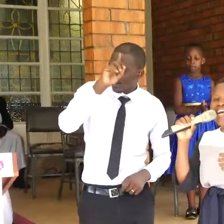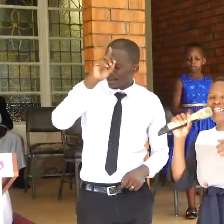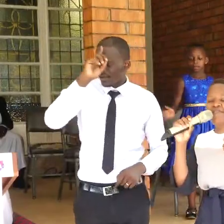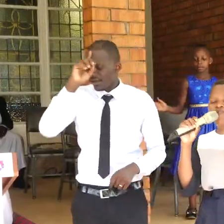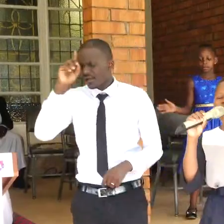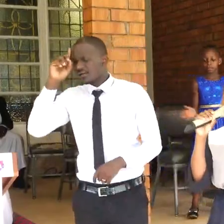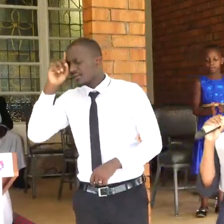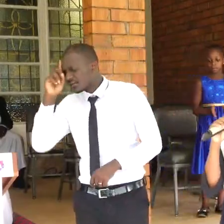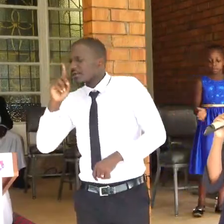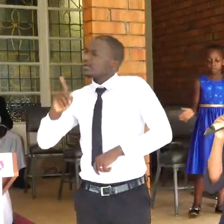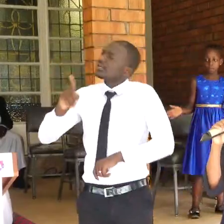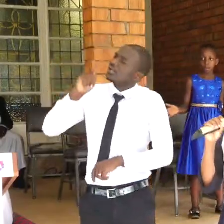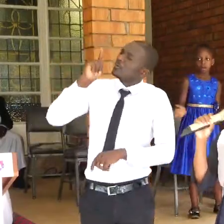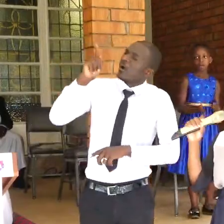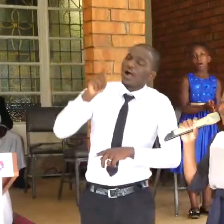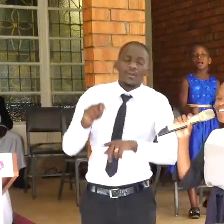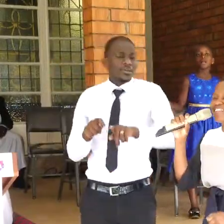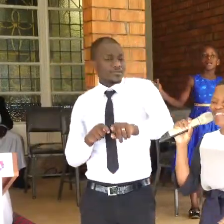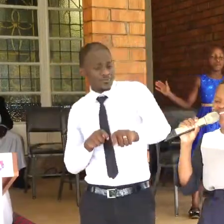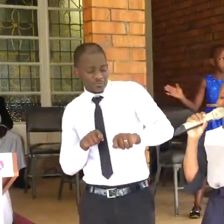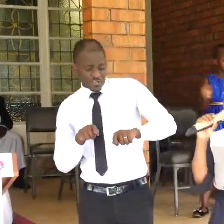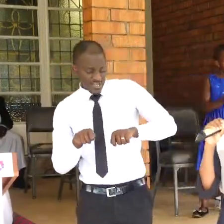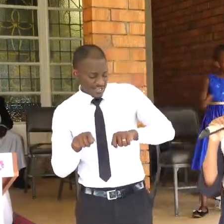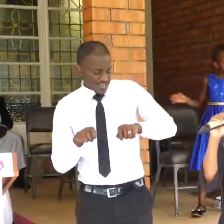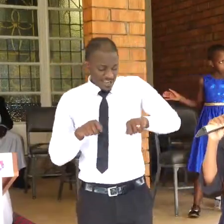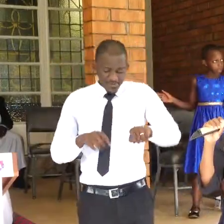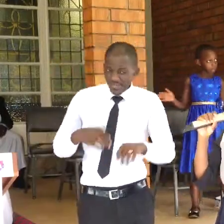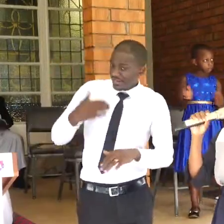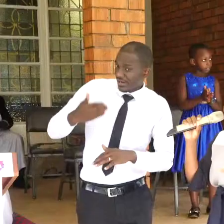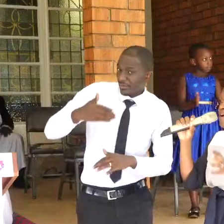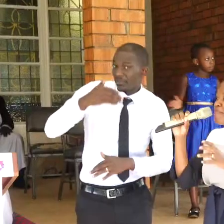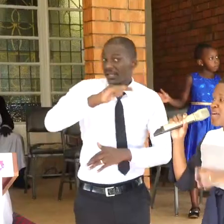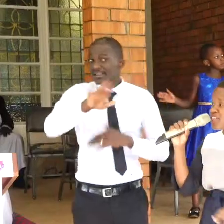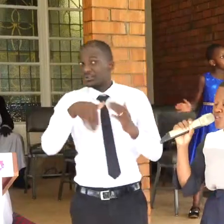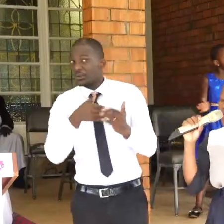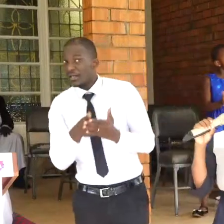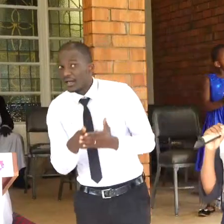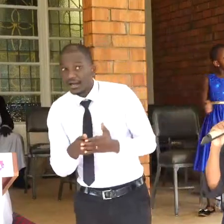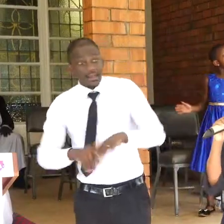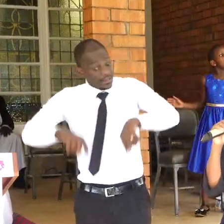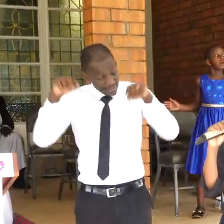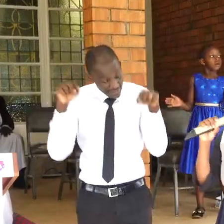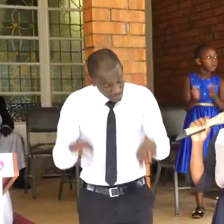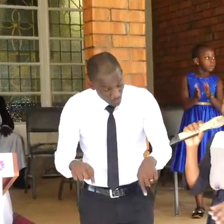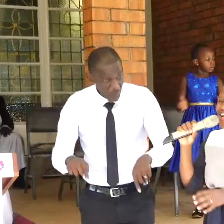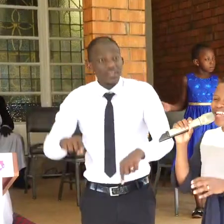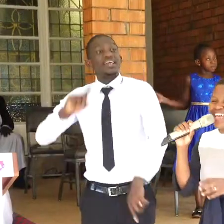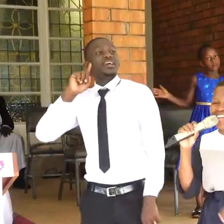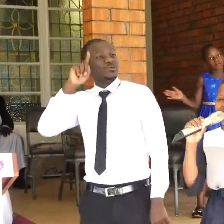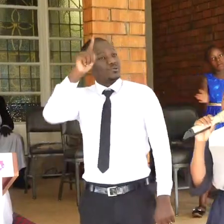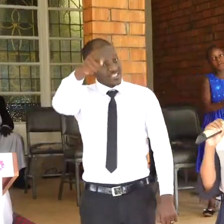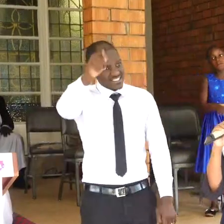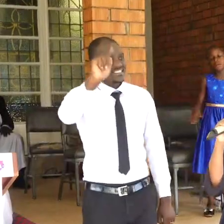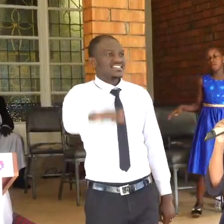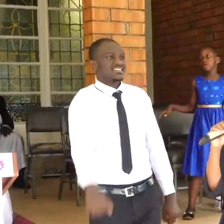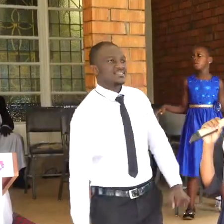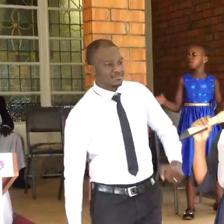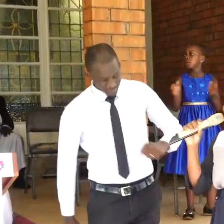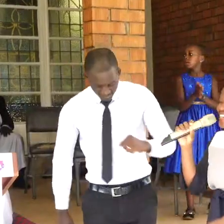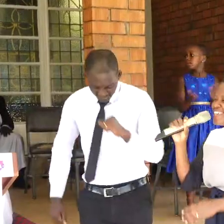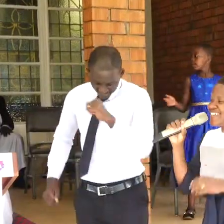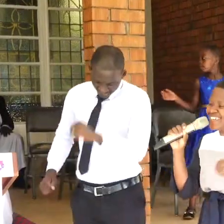yekwa lifuga, yekwa lifuga, emirembe jona, lero neruli,